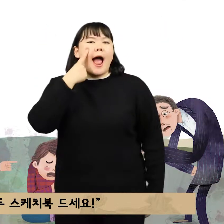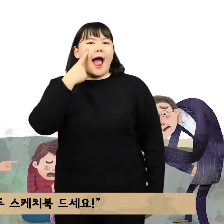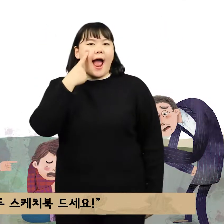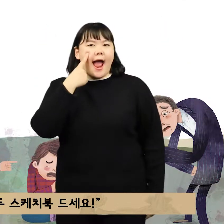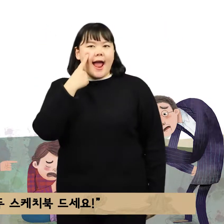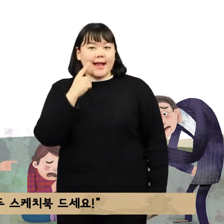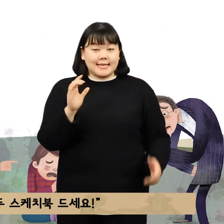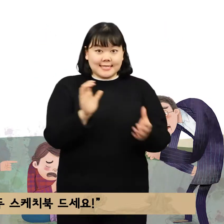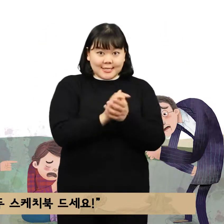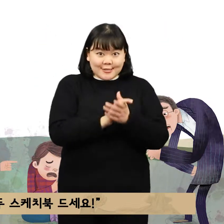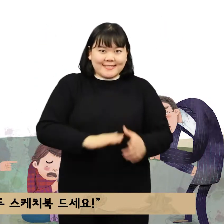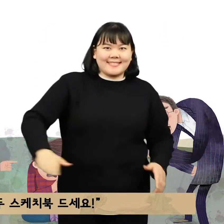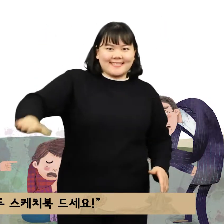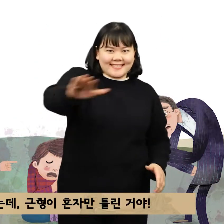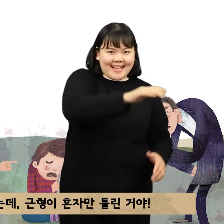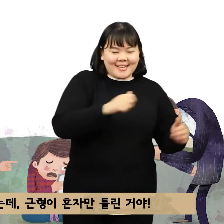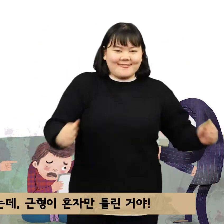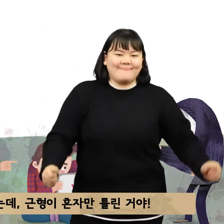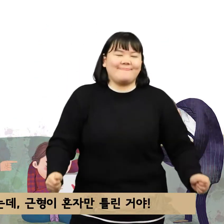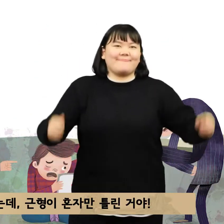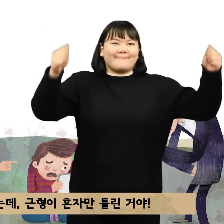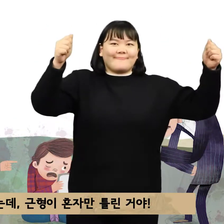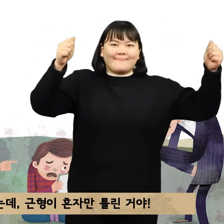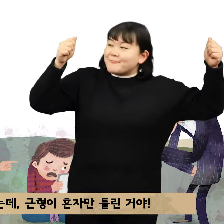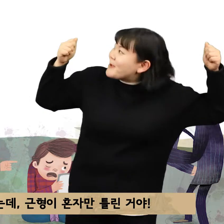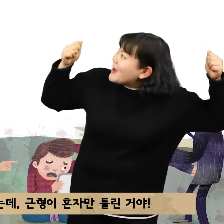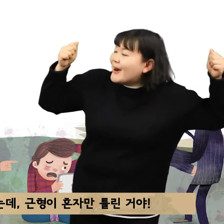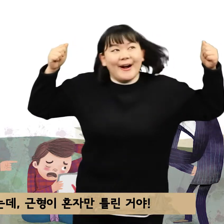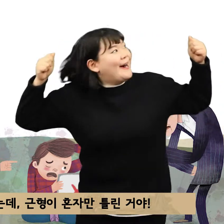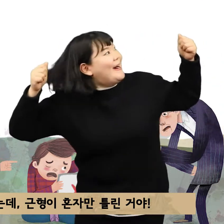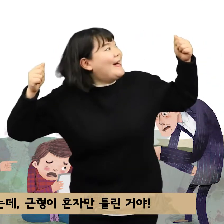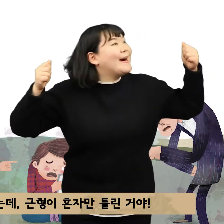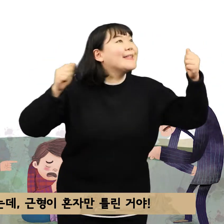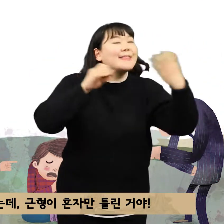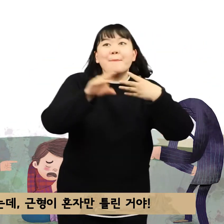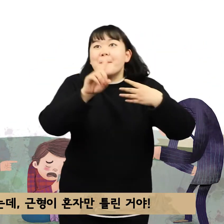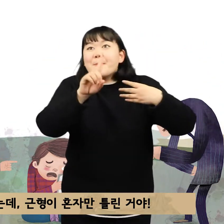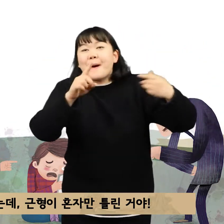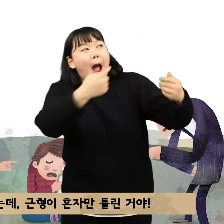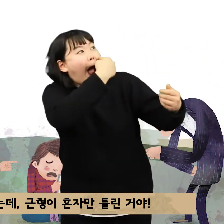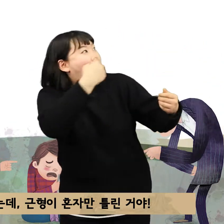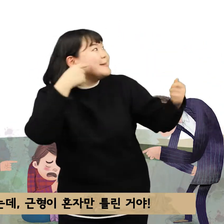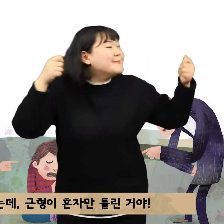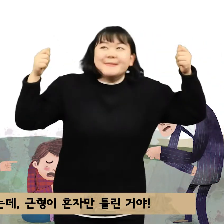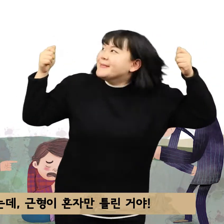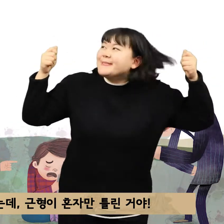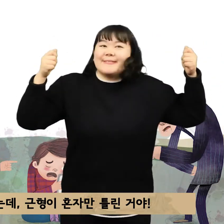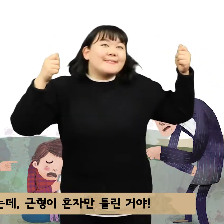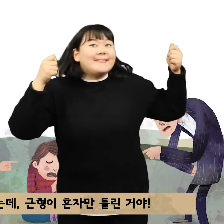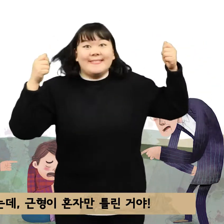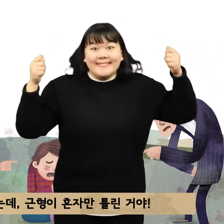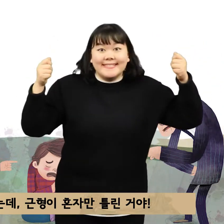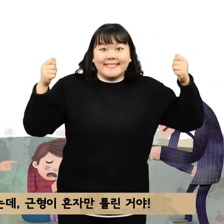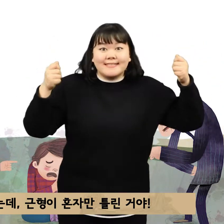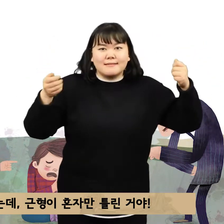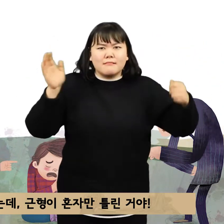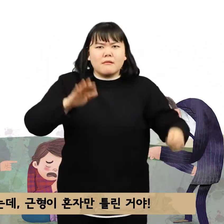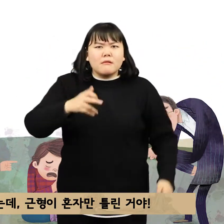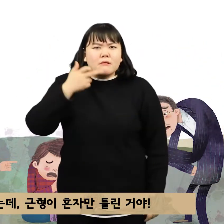스케치북 드세요. 스케치북을 들어 답을 확인하는데 근영이 혼자만 틀린 거야.